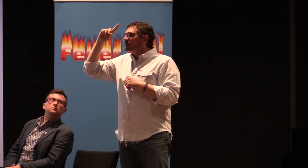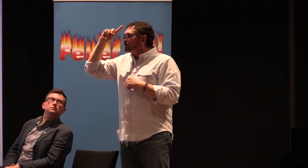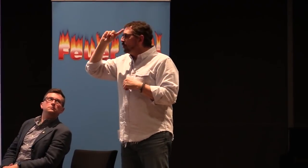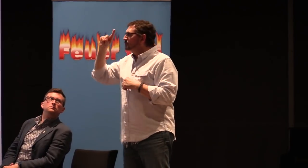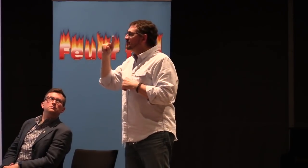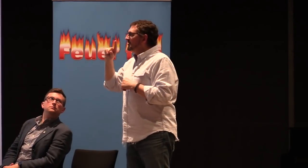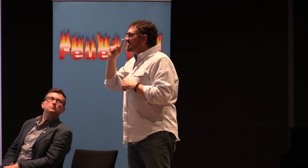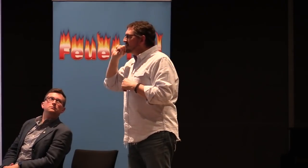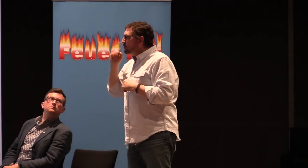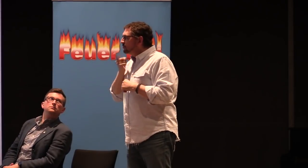weg sein.